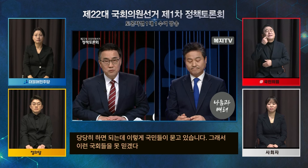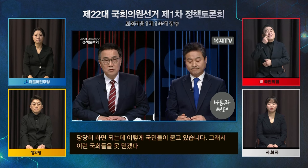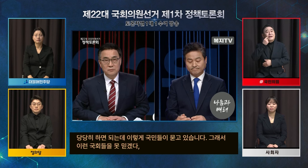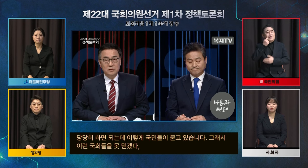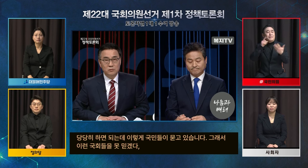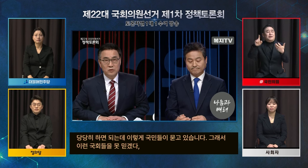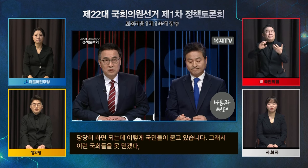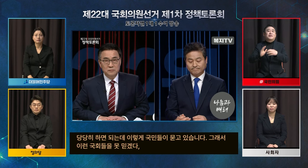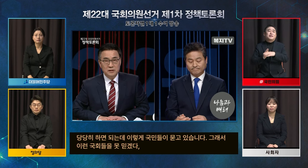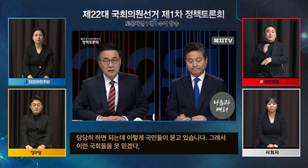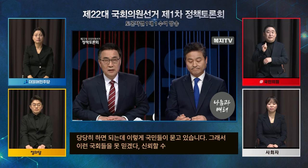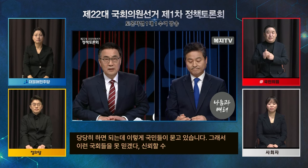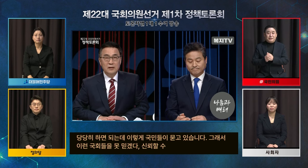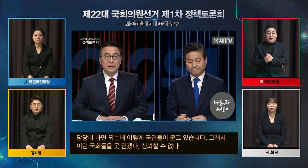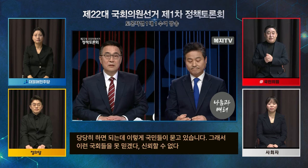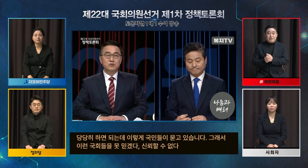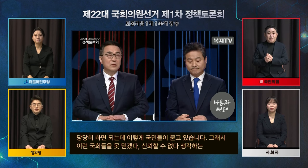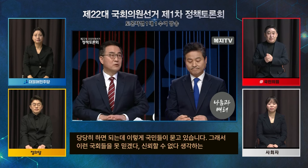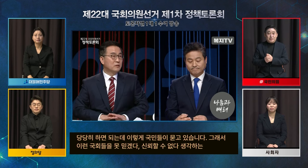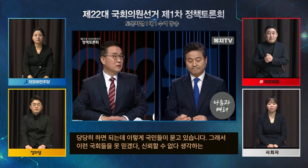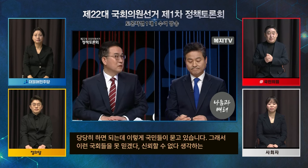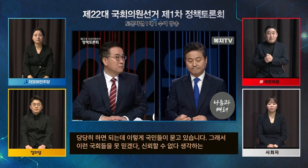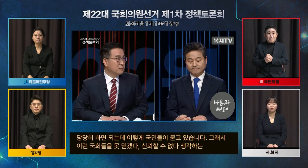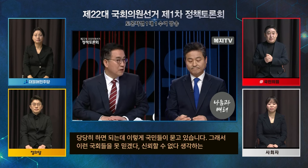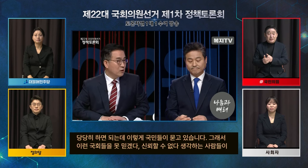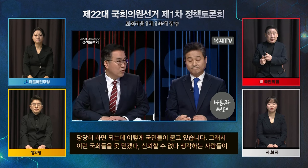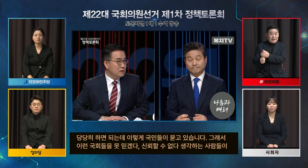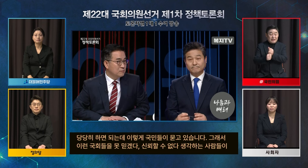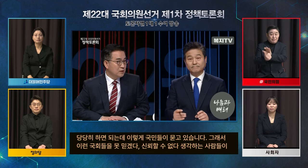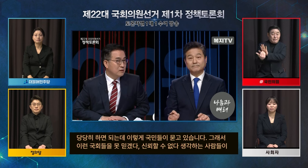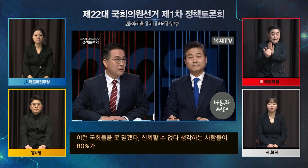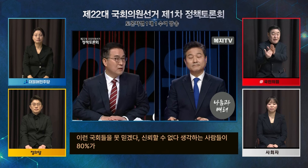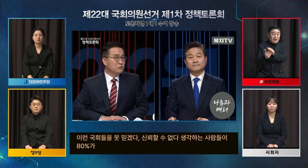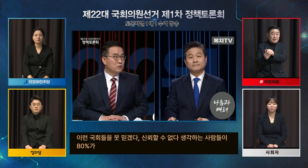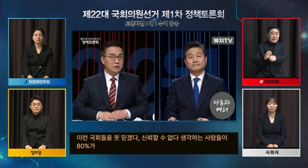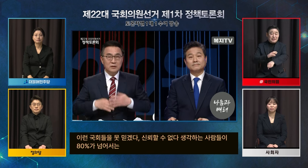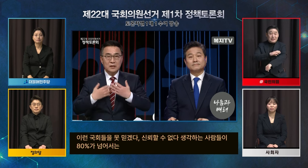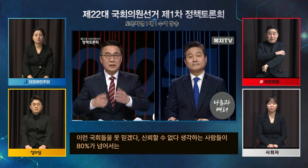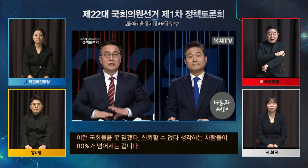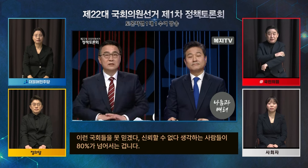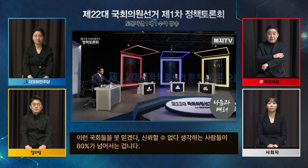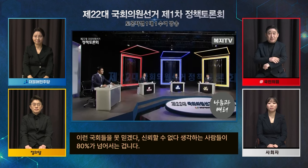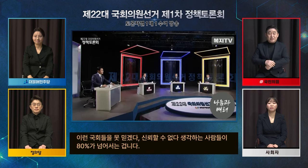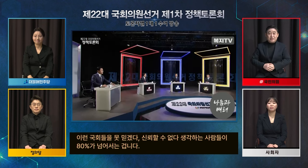80%를 넘어선 것이던 겁니다. 불체포 특권은 헌법상의 요한입니다. 그렇기 때문에